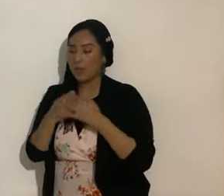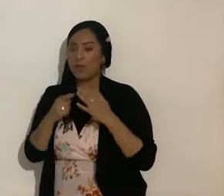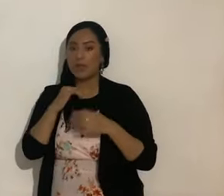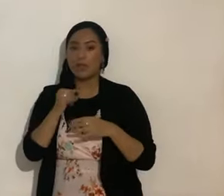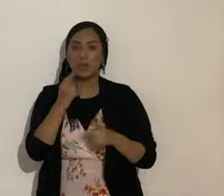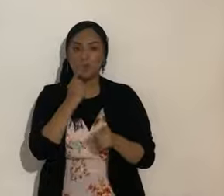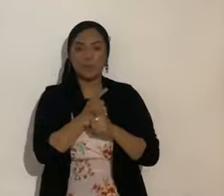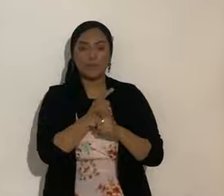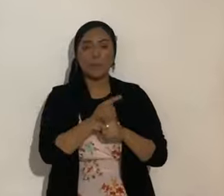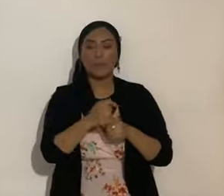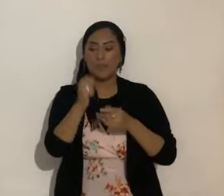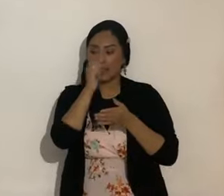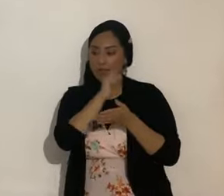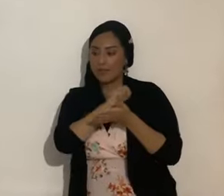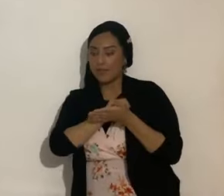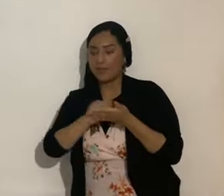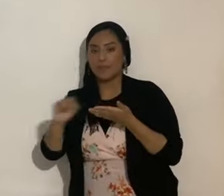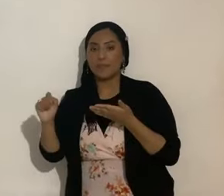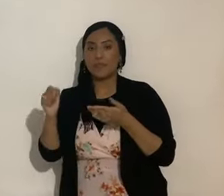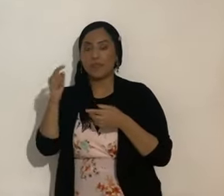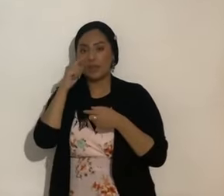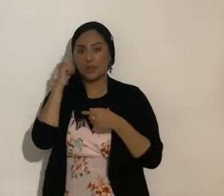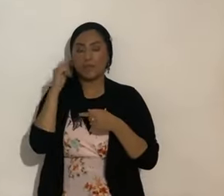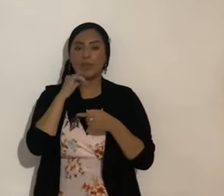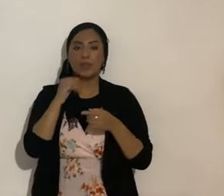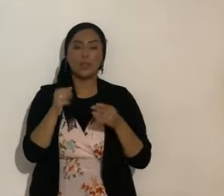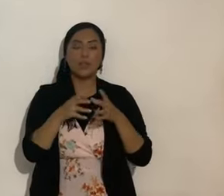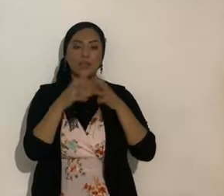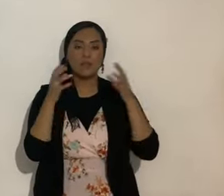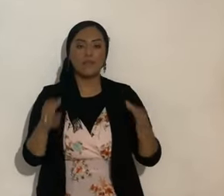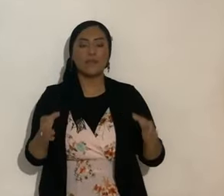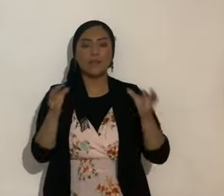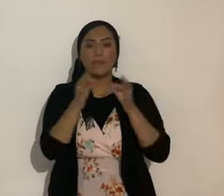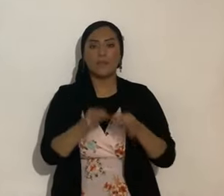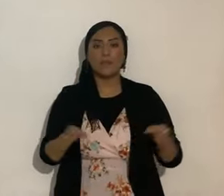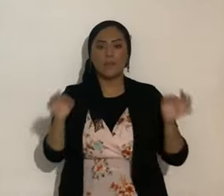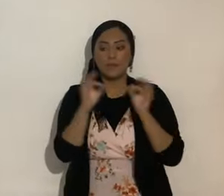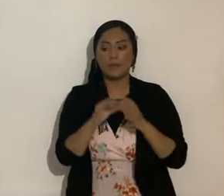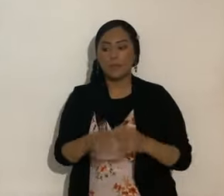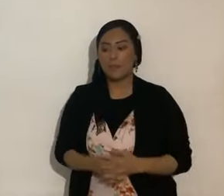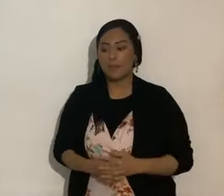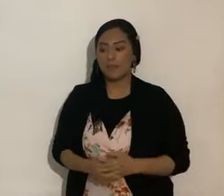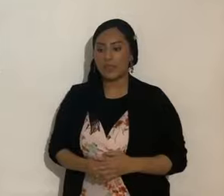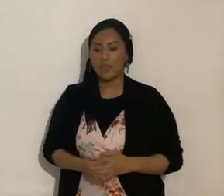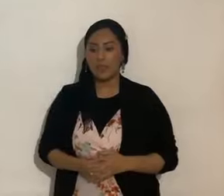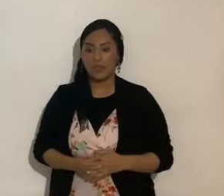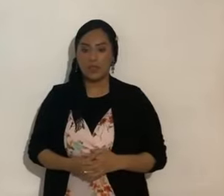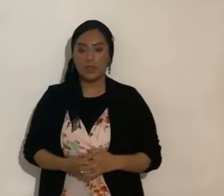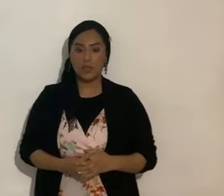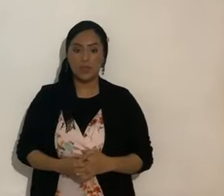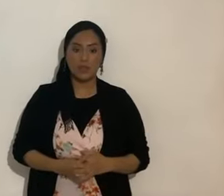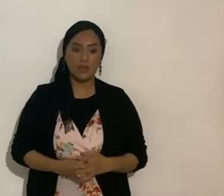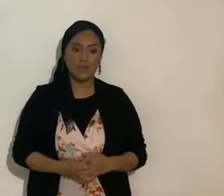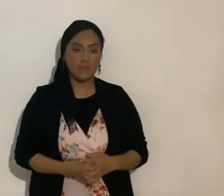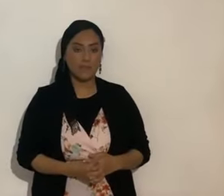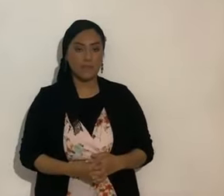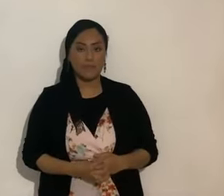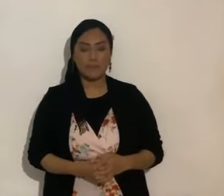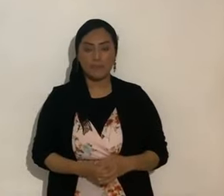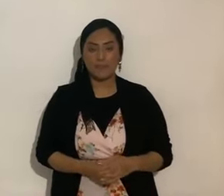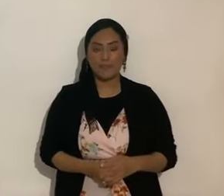justo. Vamos a subrayar eso porque es mucho, muy importante. Entonces, hora tercera, 9 de la mañana,